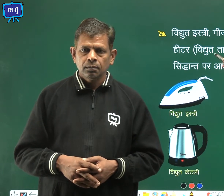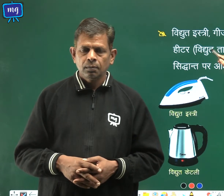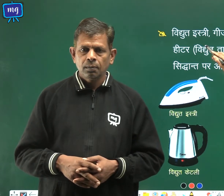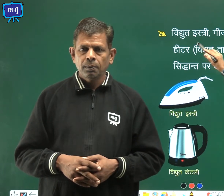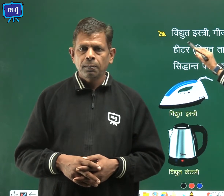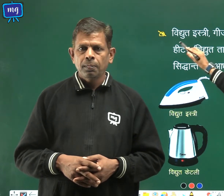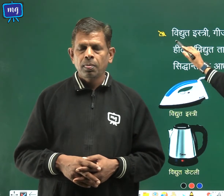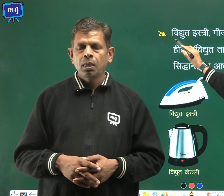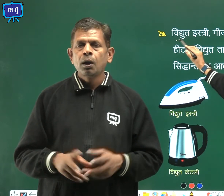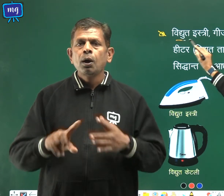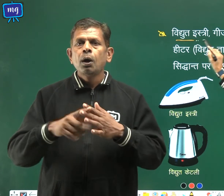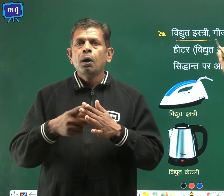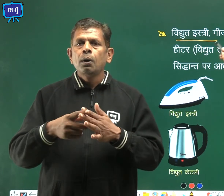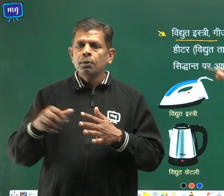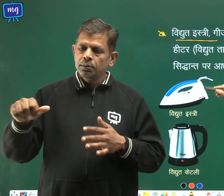विद्युत इस्त्री,